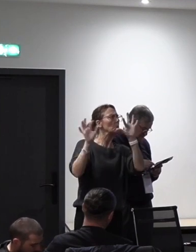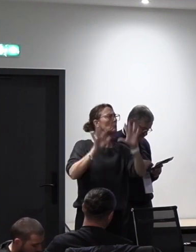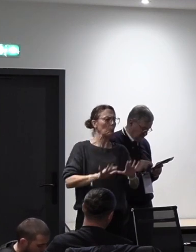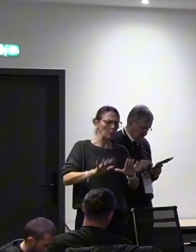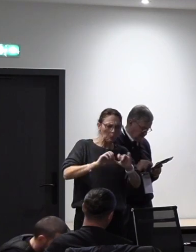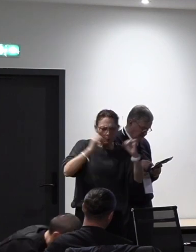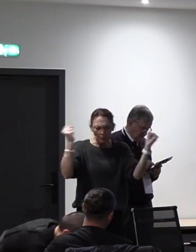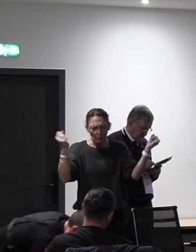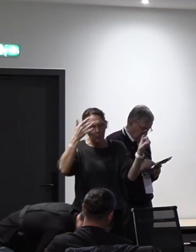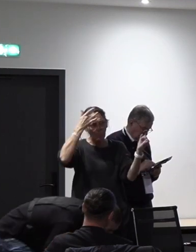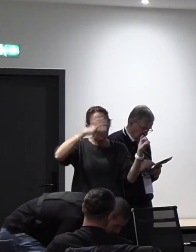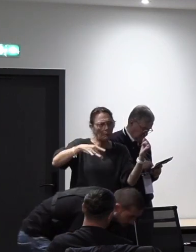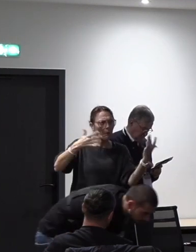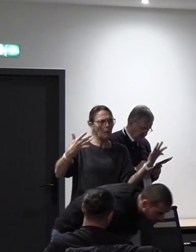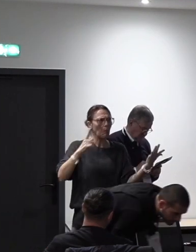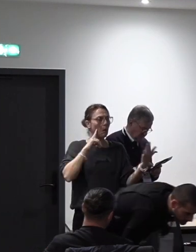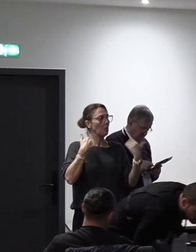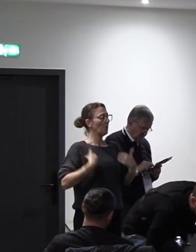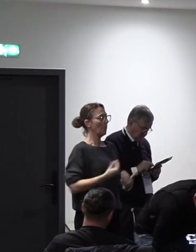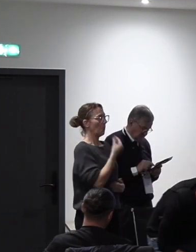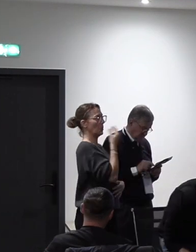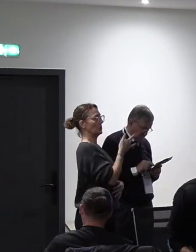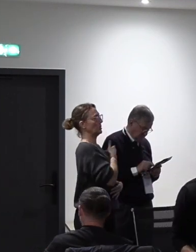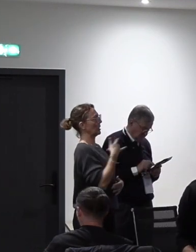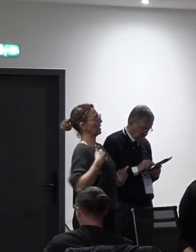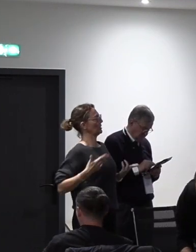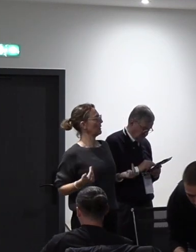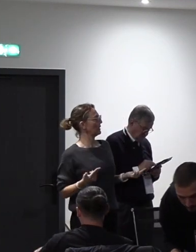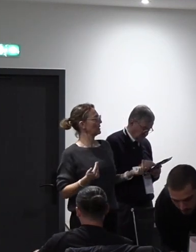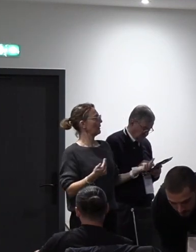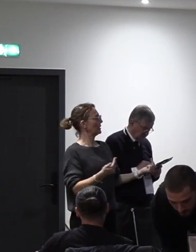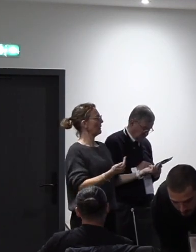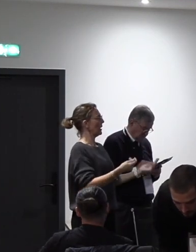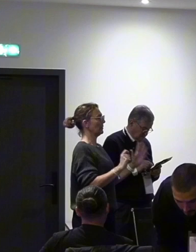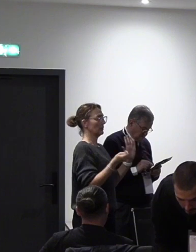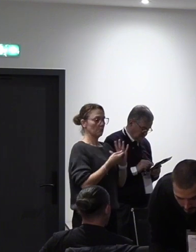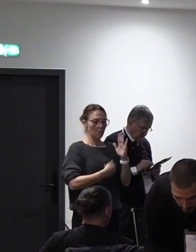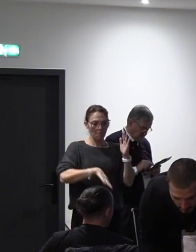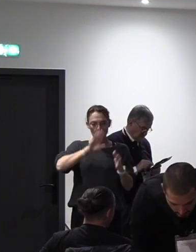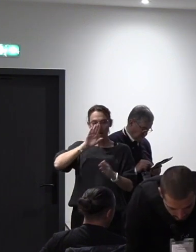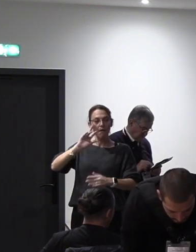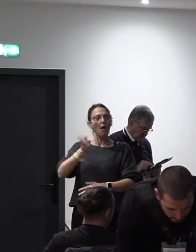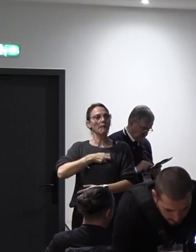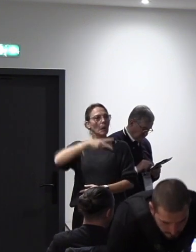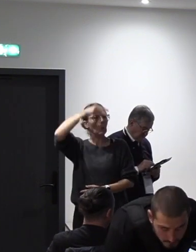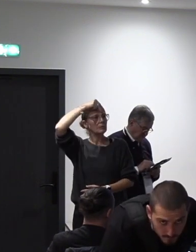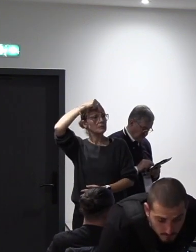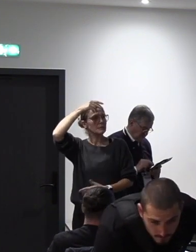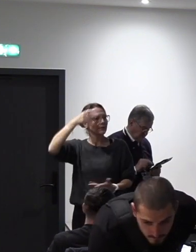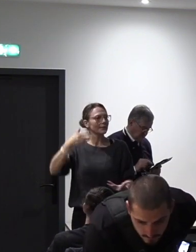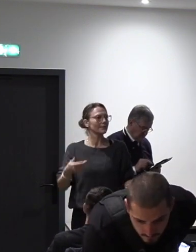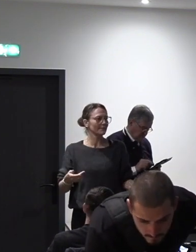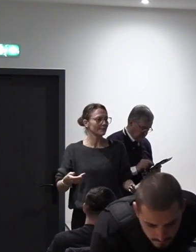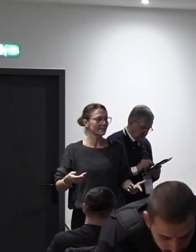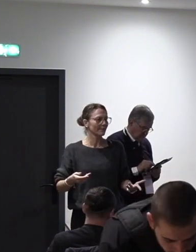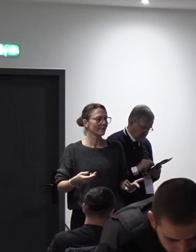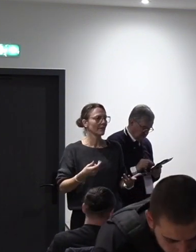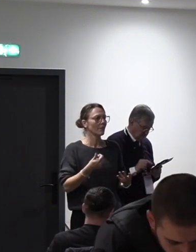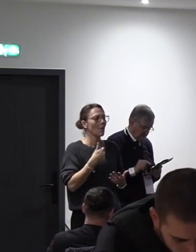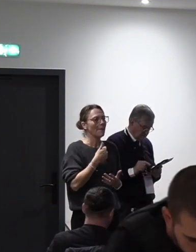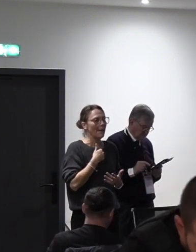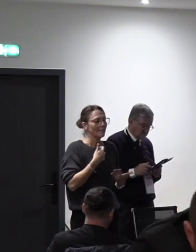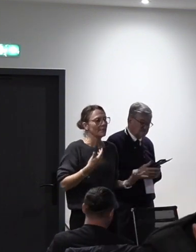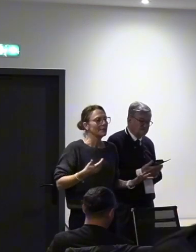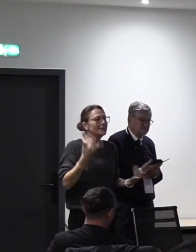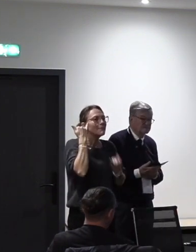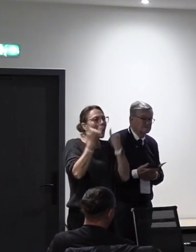dont on n'a pas idée tant que soi-disant on est en bonne santé et qu'on comprend quand il nous arrive un problème. Alors je vous parle avec impudeur de moi-même,